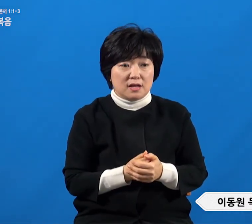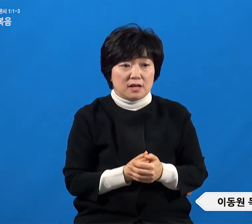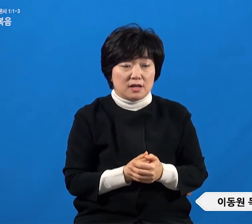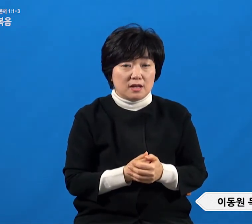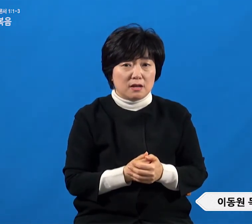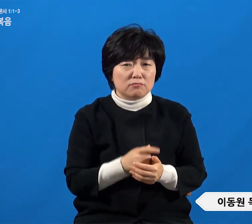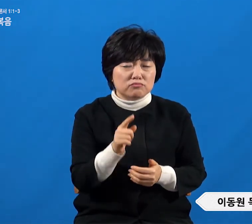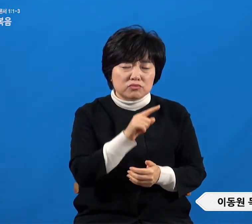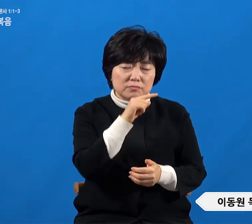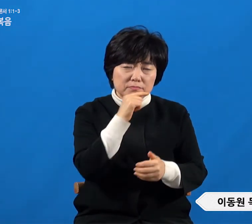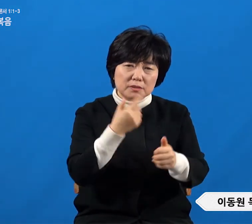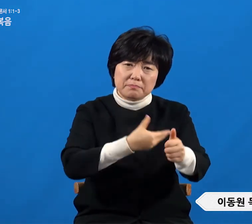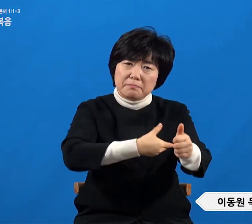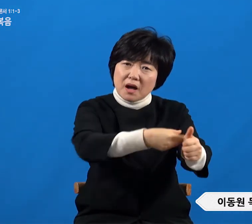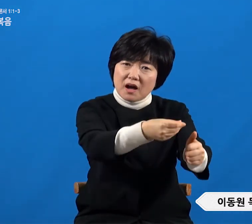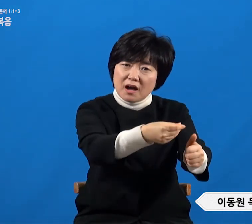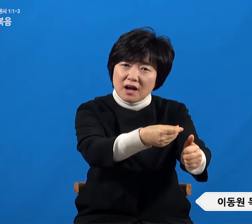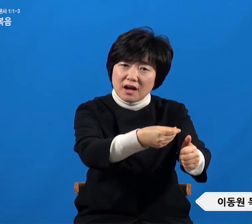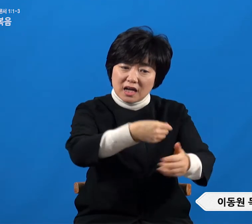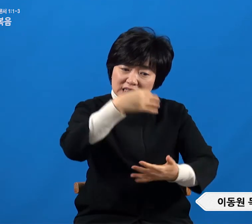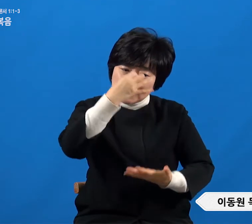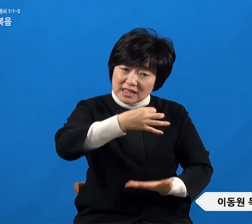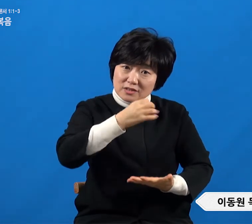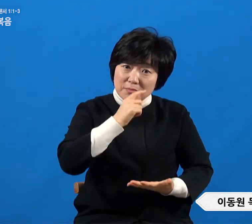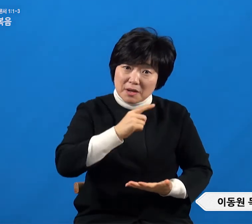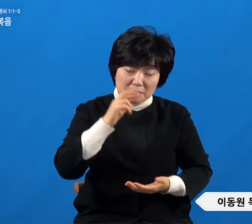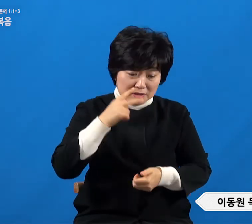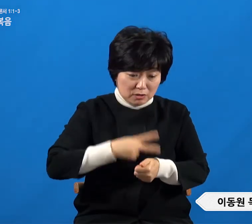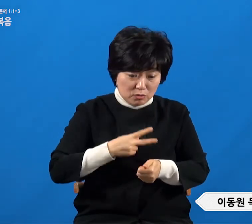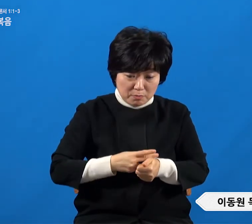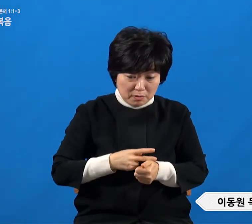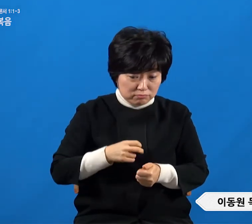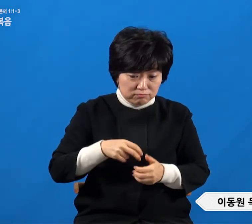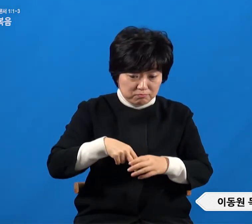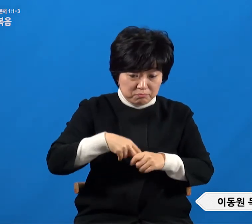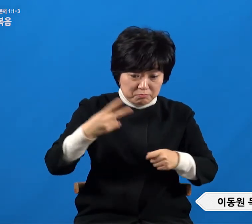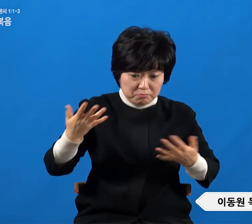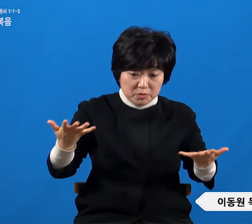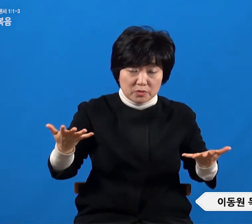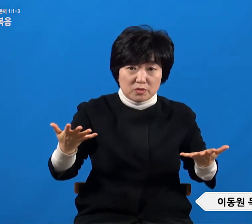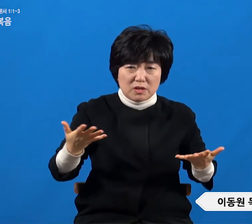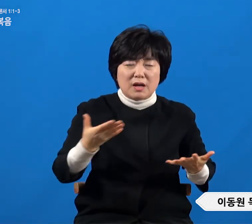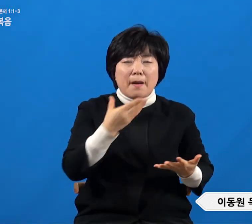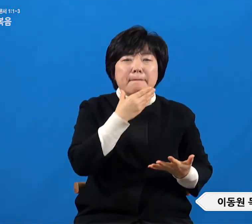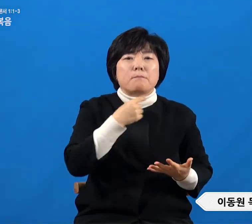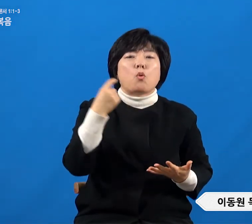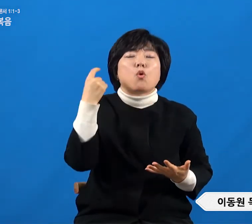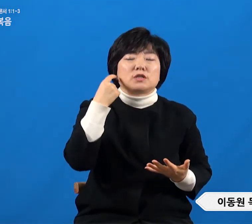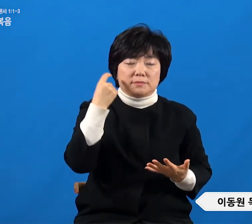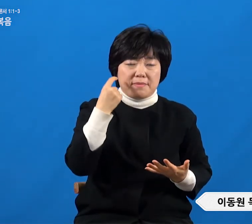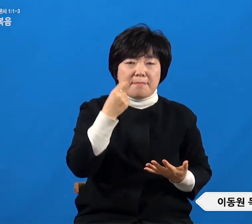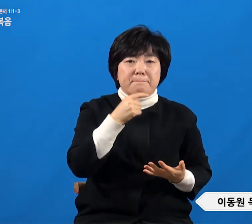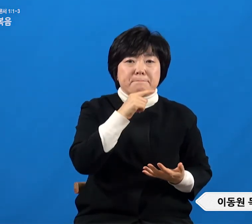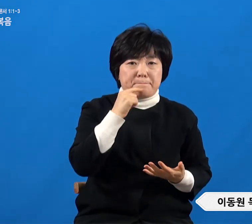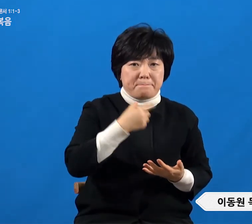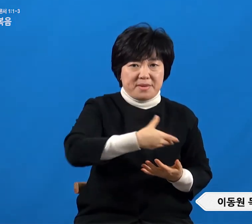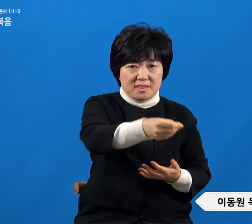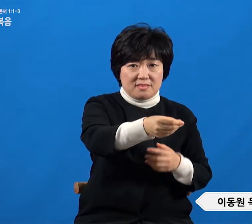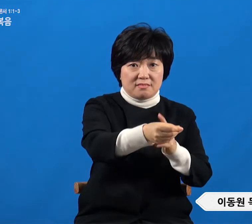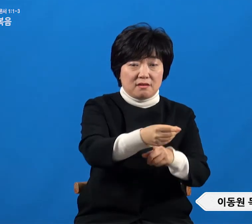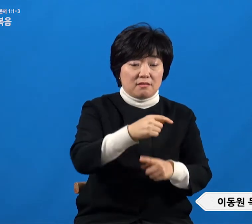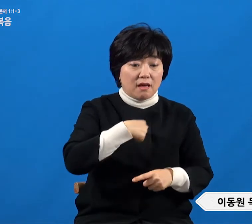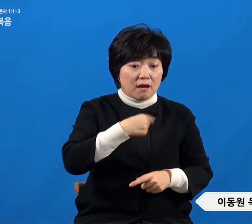빌레몬이 바울에게 무슨 빚을 졌겠어요? 재산으로 말하면 바울이 아무것도 없죠. 복음의 빚이에요. 바울을 통해서